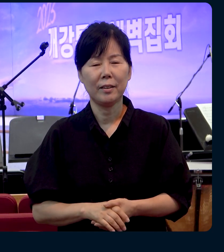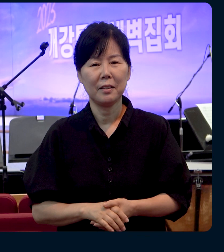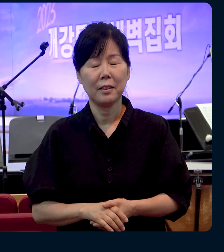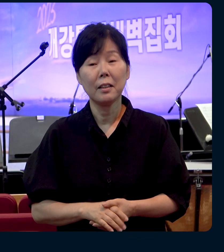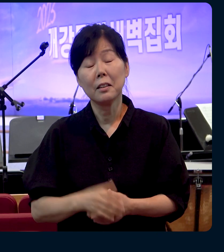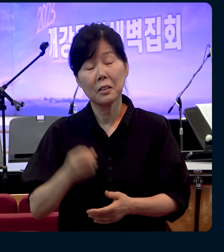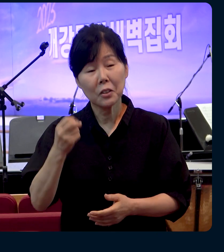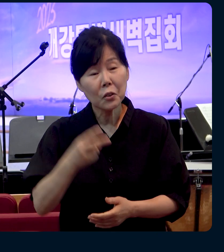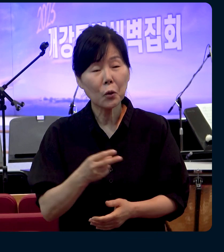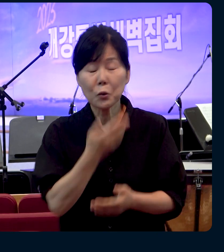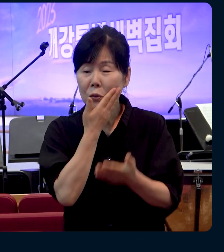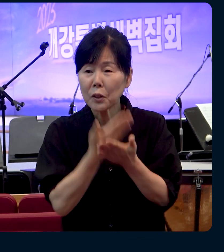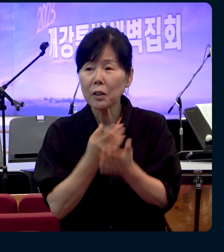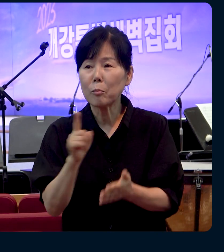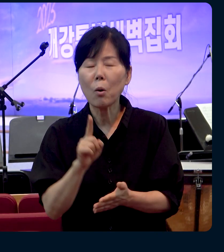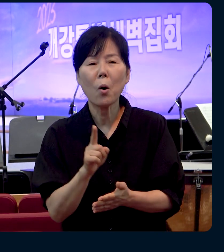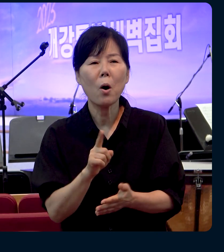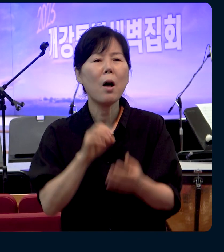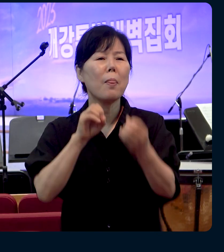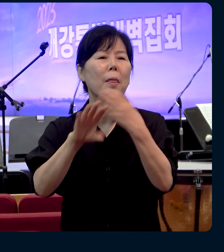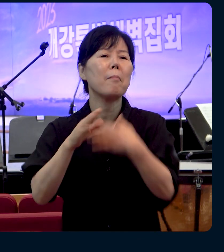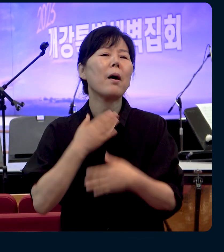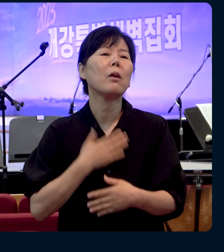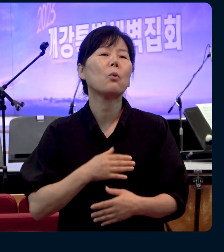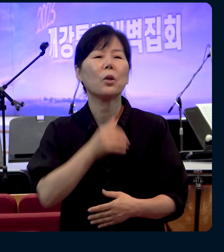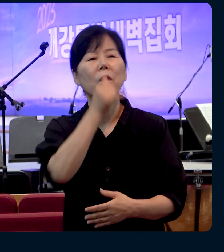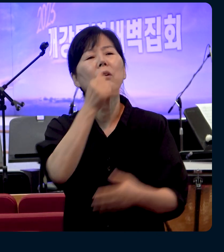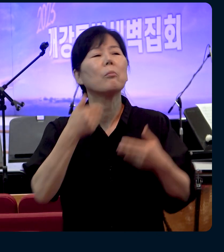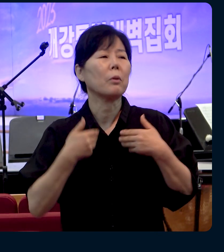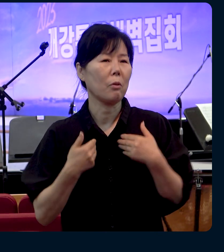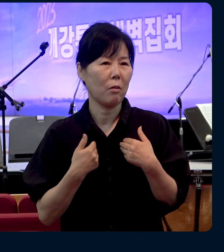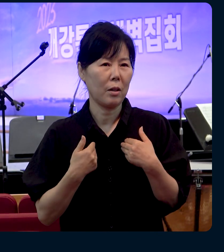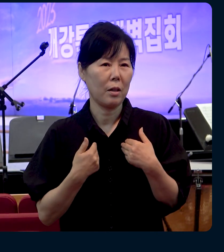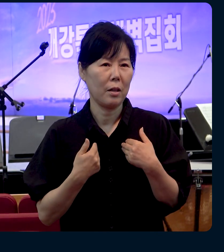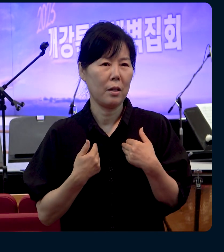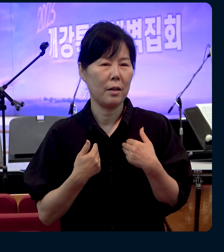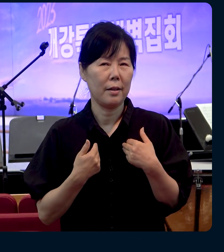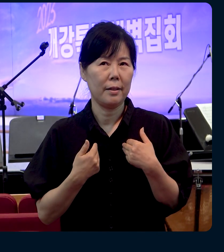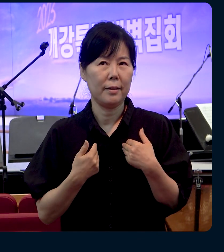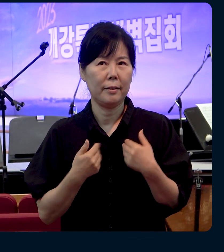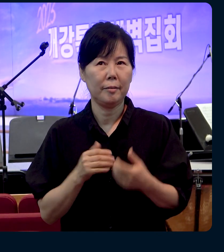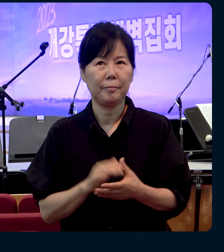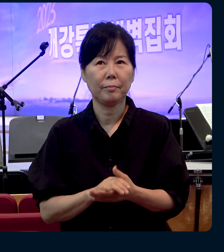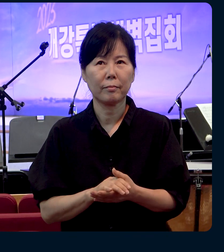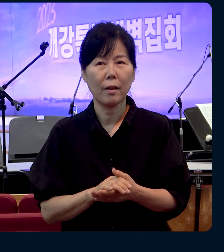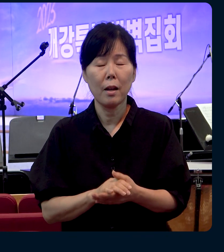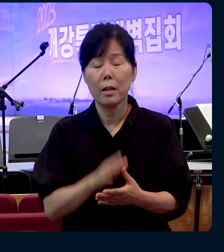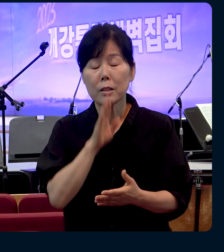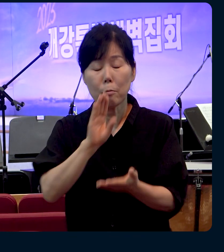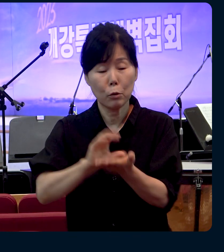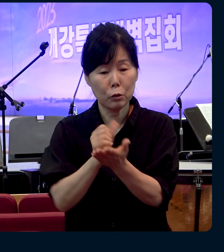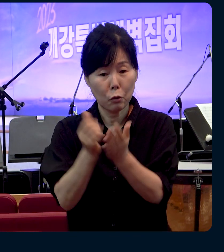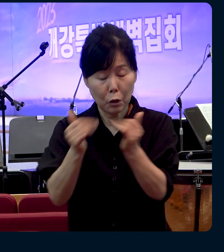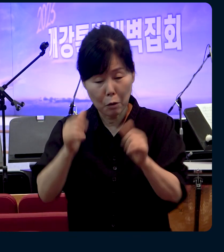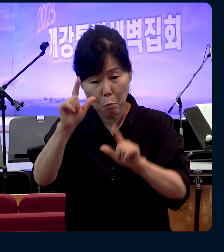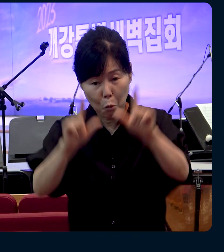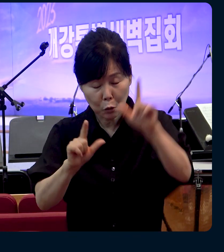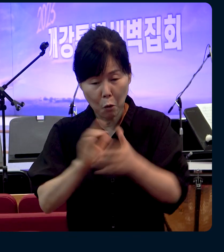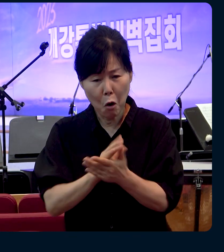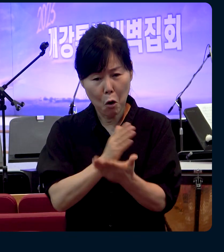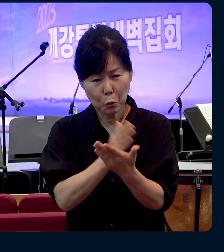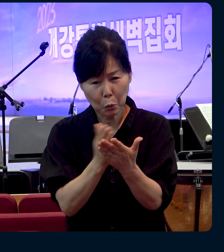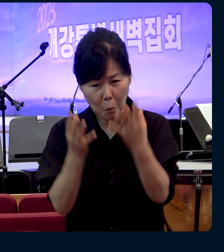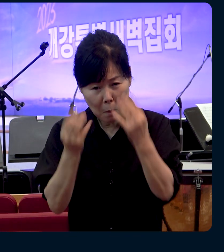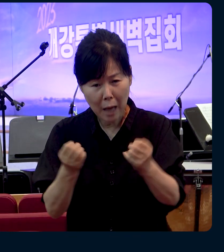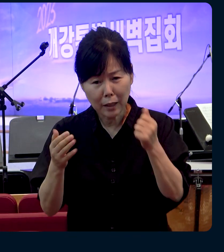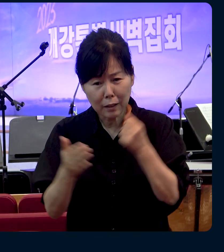합니다. 그냥 갖고는 있는데 너무 광범위해서 요약이 안 되는 것은